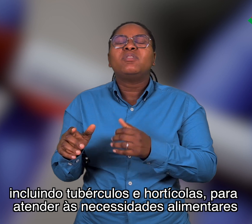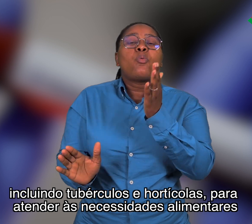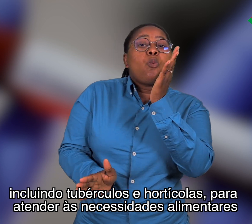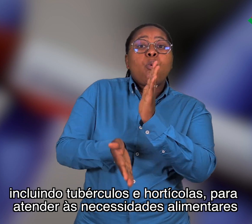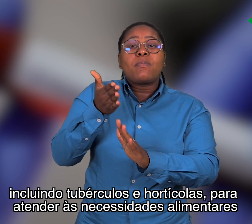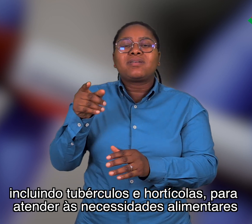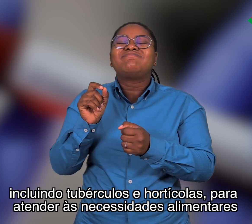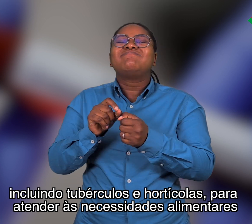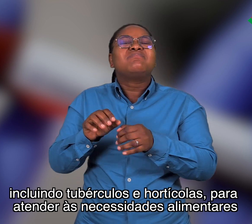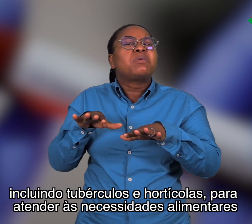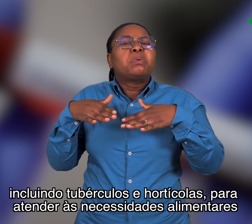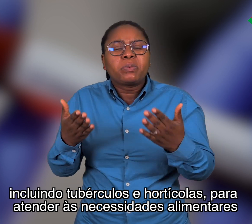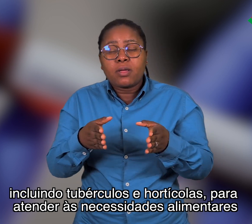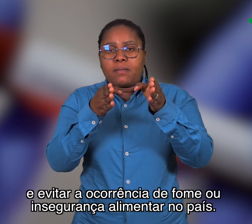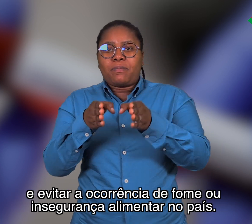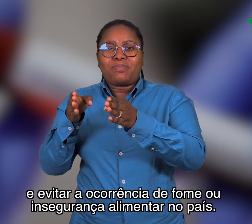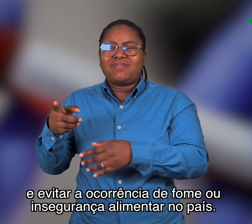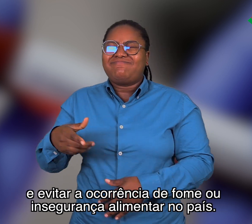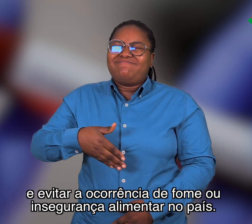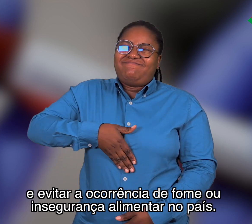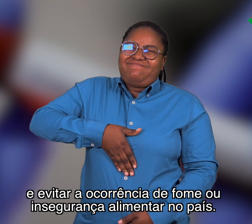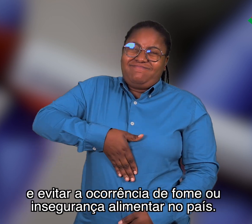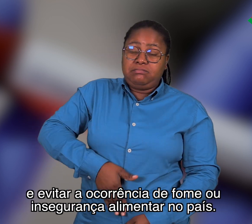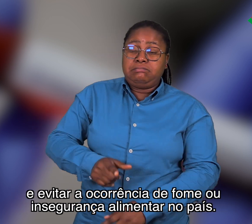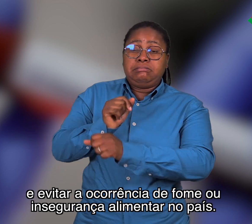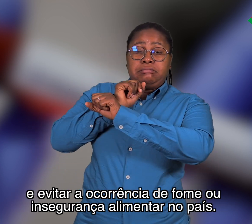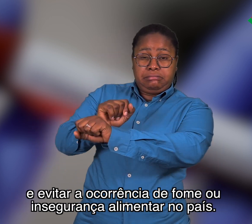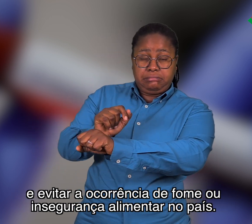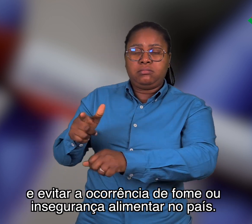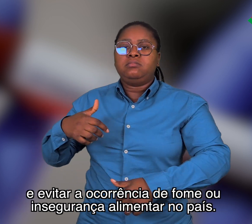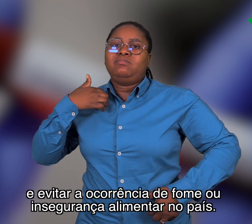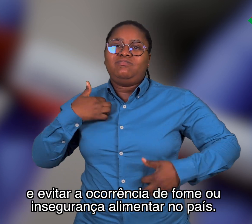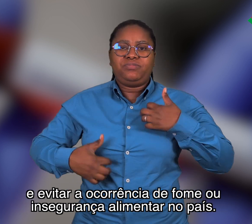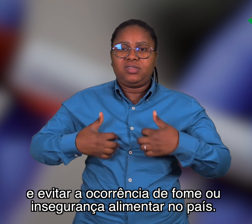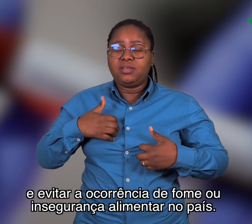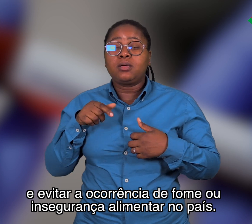atender às necessidades alimentares e evitar a ocorrência de fome ou insegurança alimentar no país.